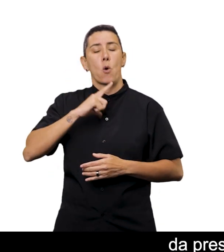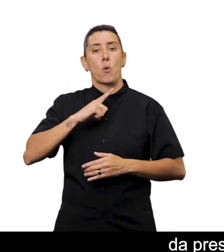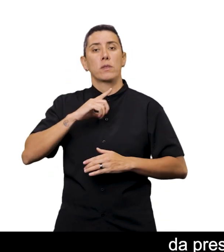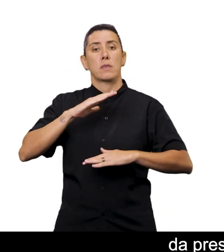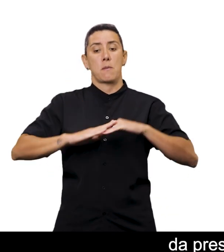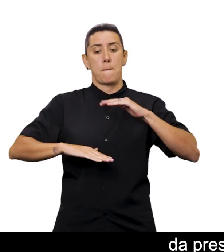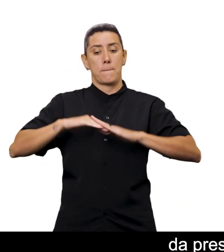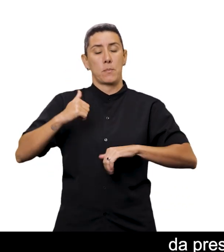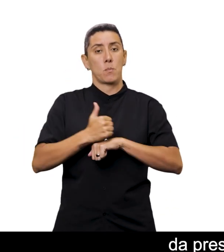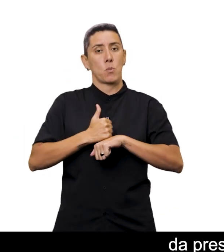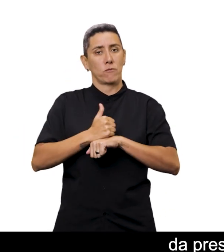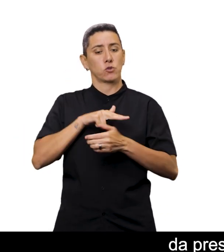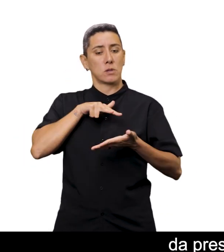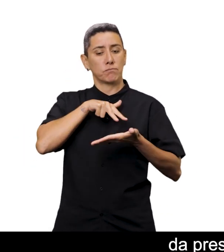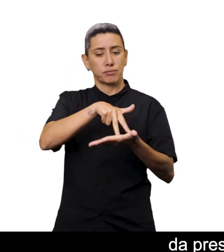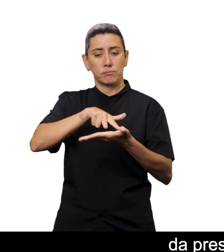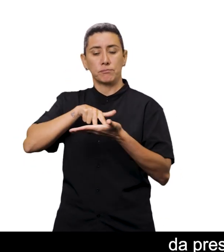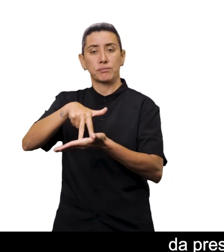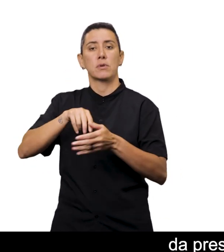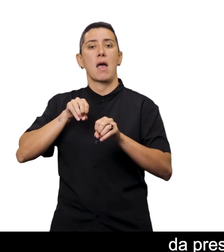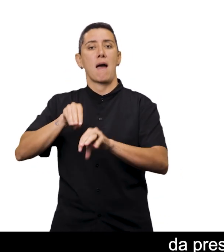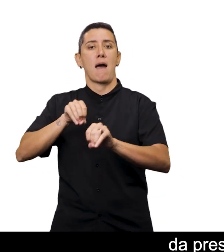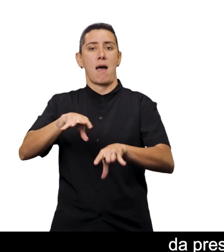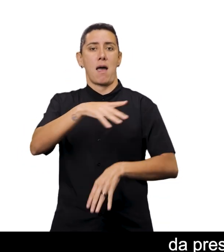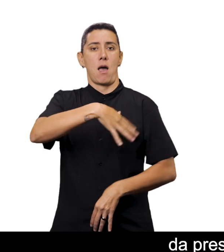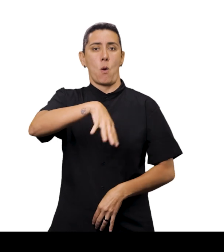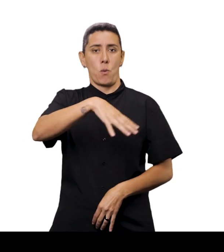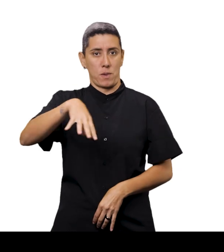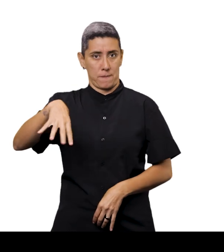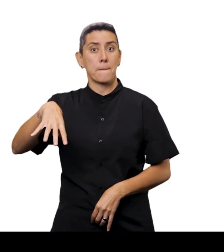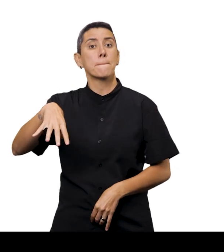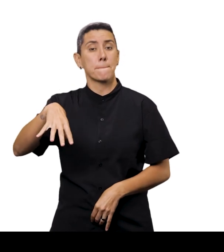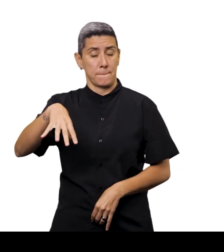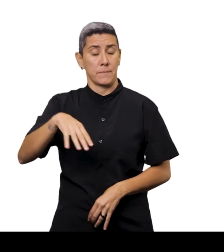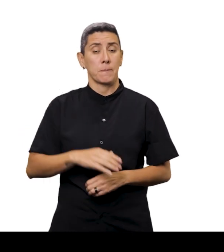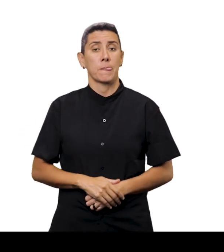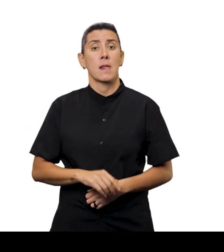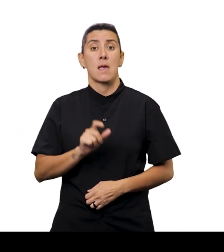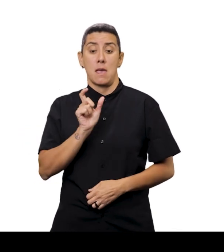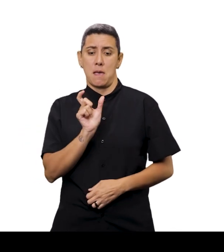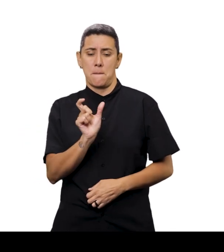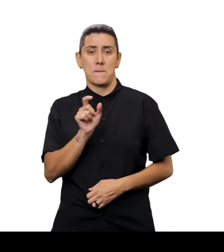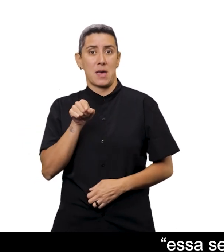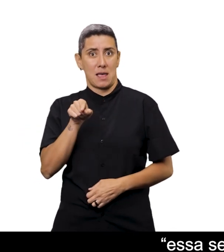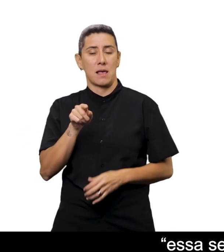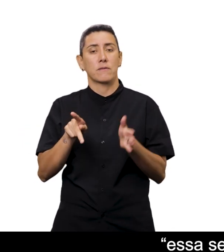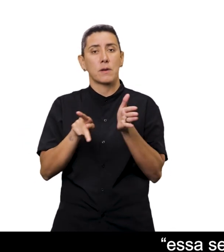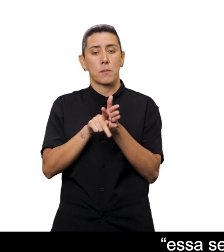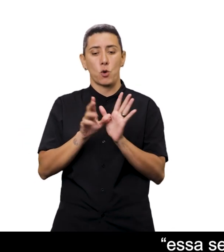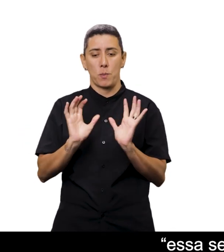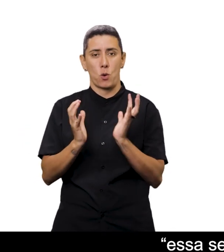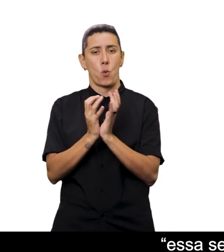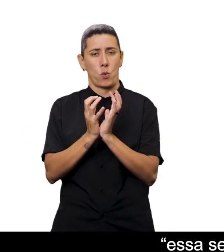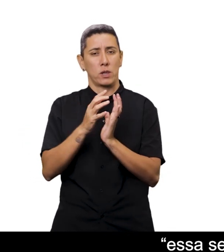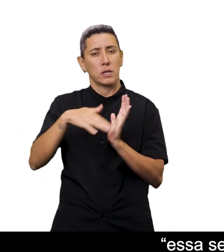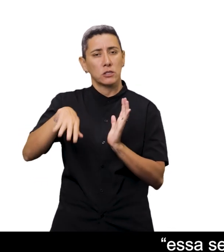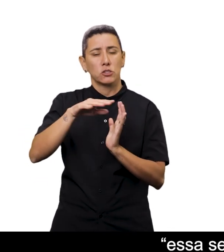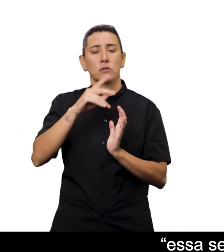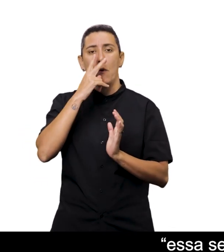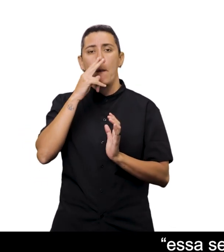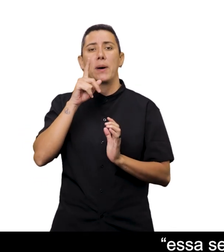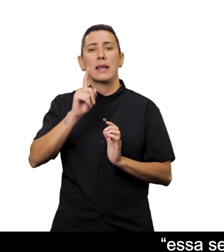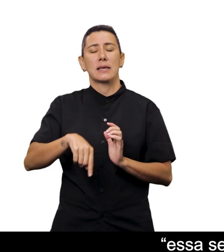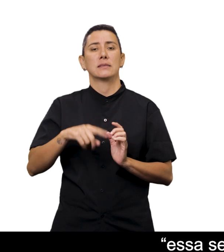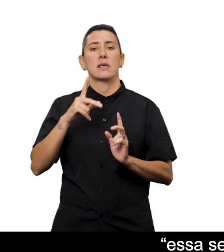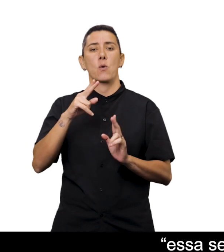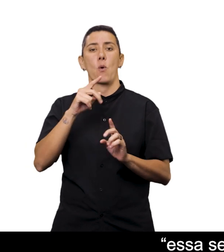de profissionais queer nos espaços pedagógicos. Nas palavras do coletivo, essa serigrafia surge